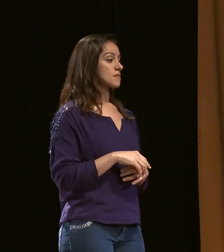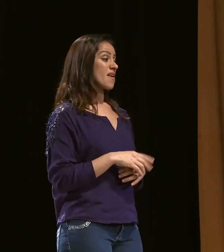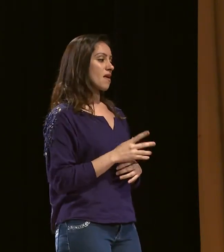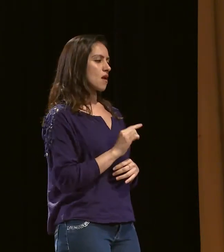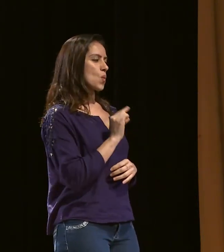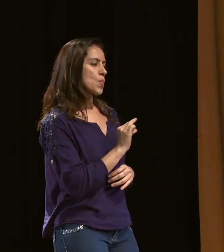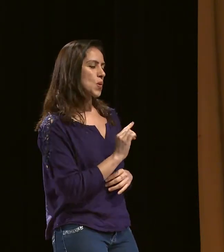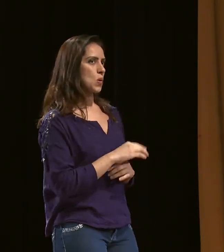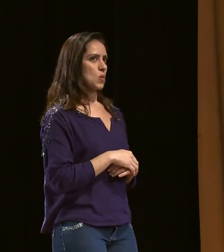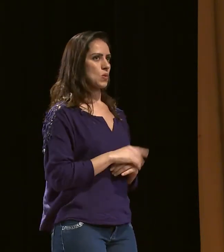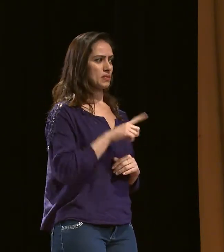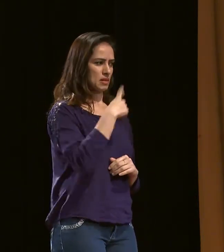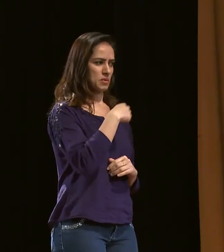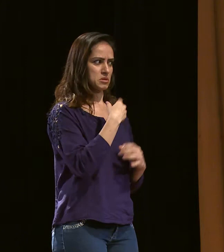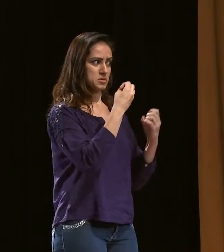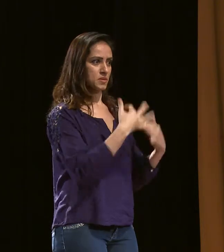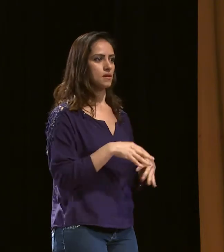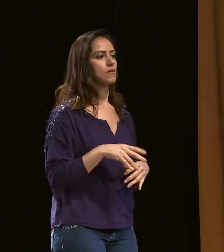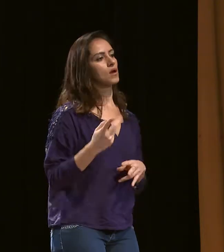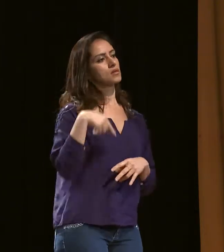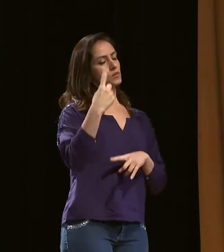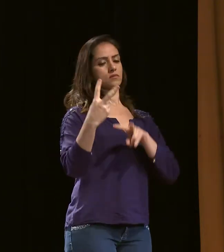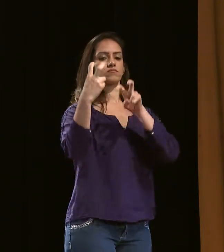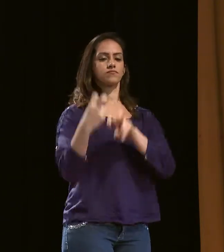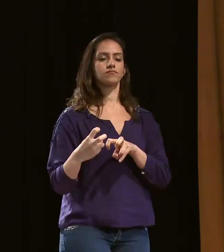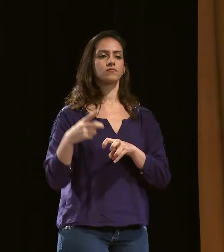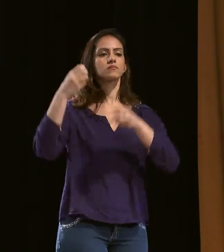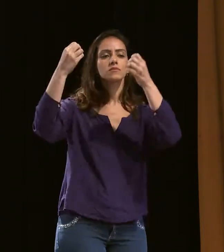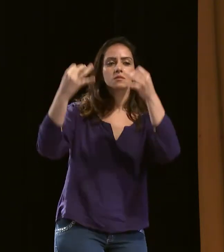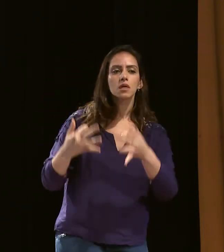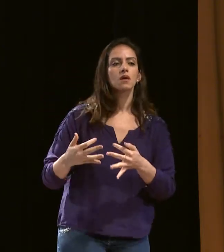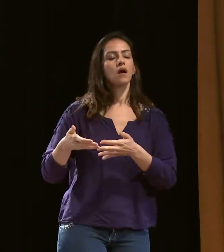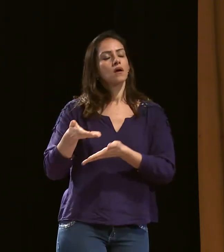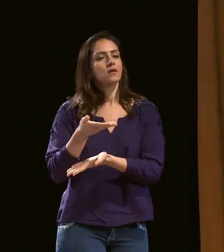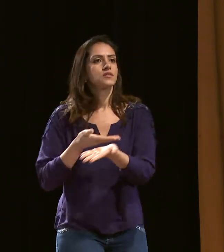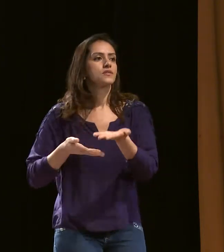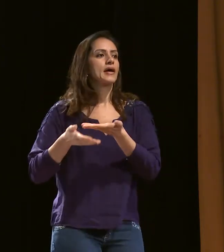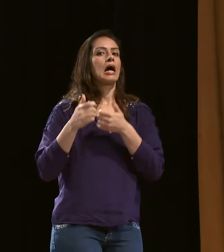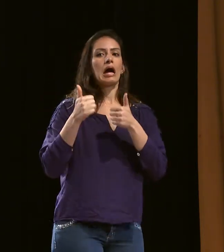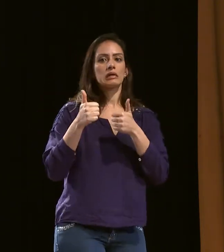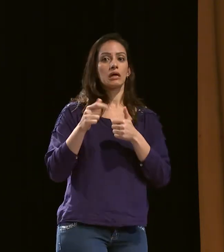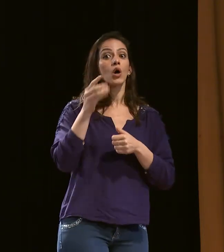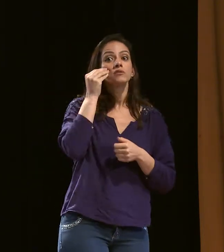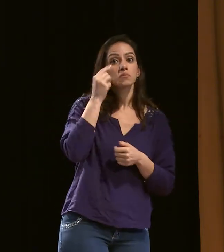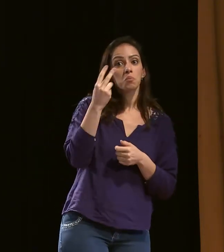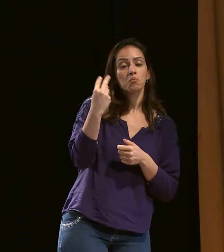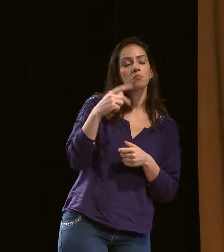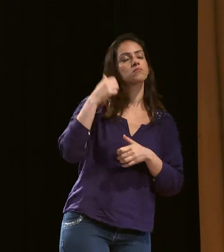eles me respondiam, ó, um pouco, depois eu te explico. Aí tá bom. Aí depois a gente sentava e aí explicava, a gente interagia e falava,